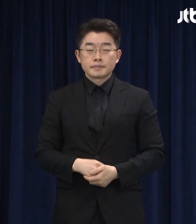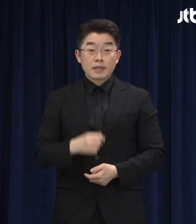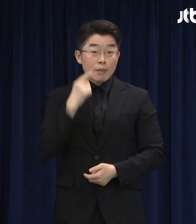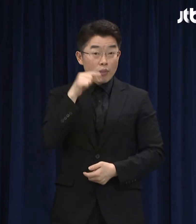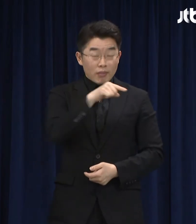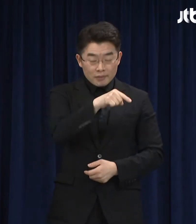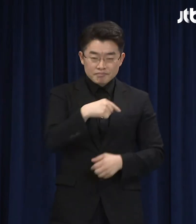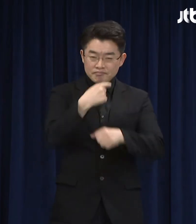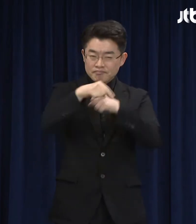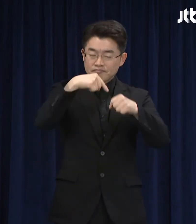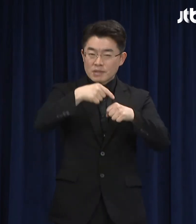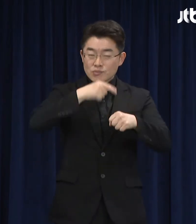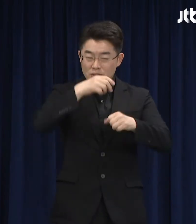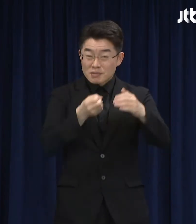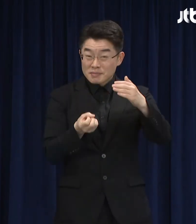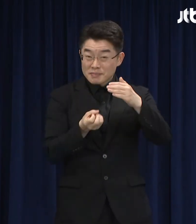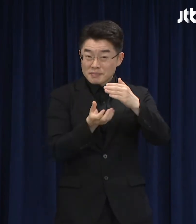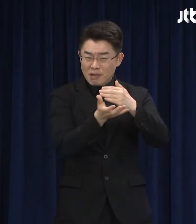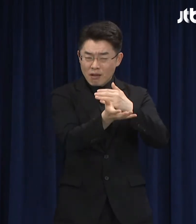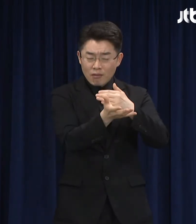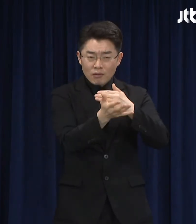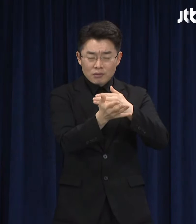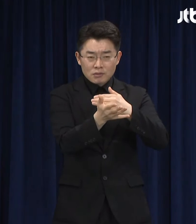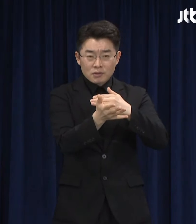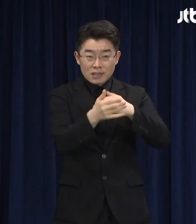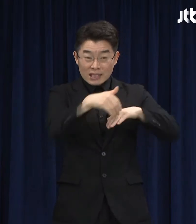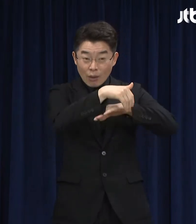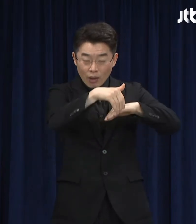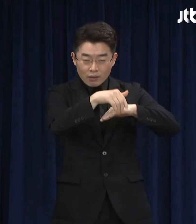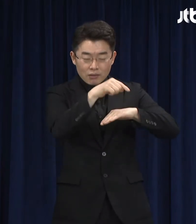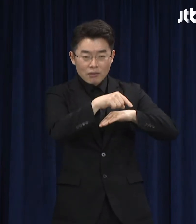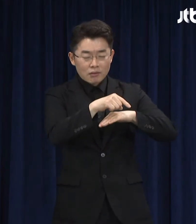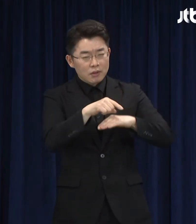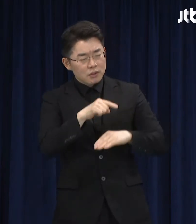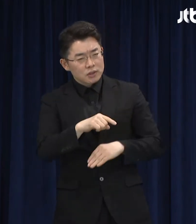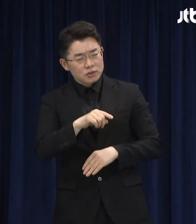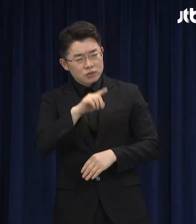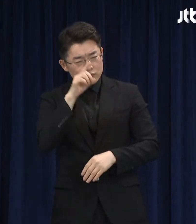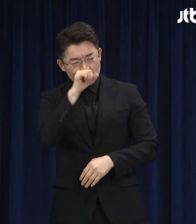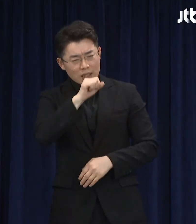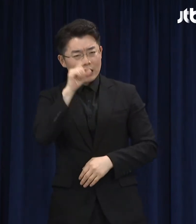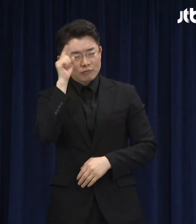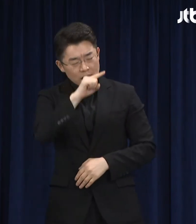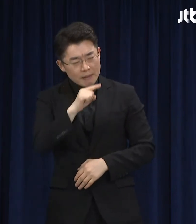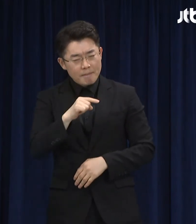계획에 대해서 종합적으로 평가하고 그 결과를 공개할 계획입니다.